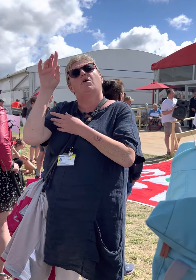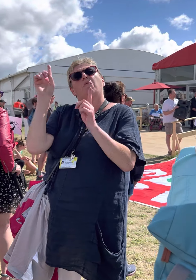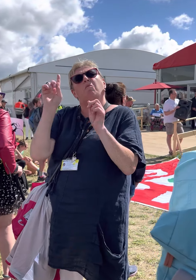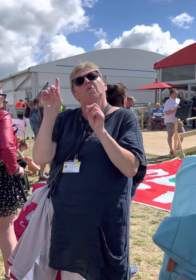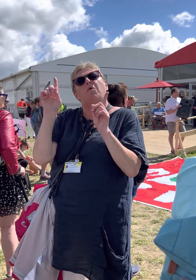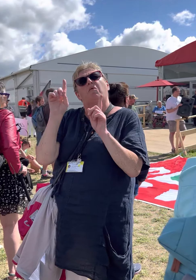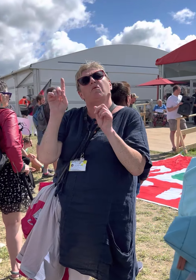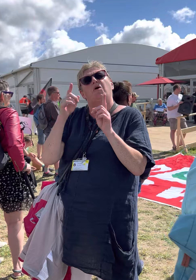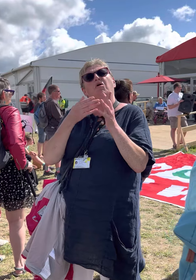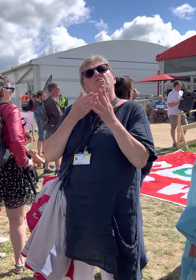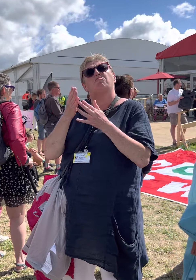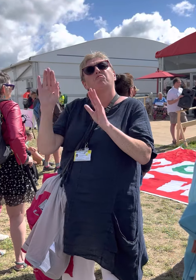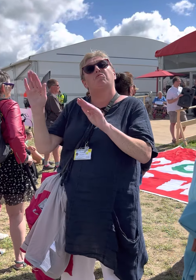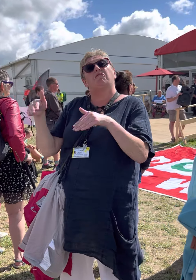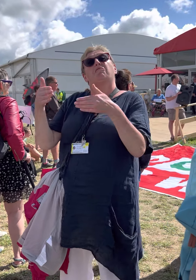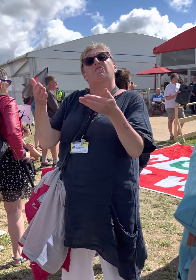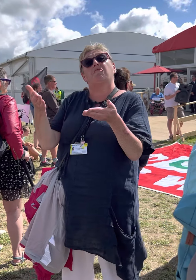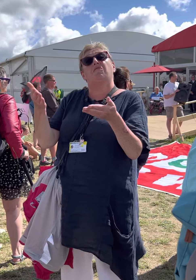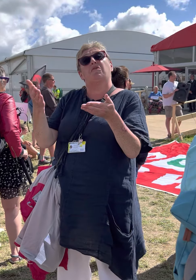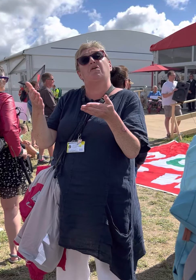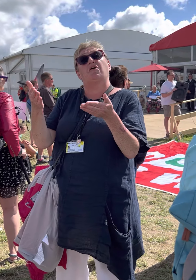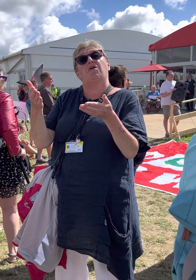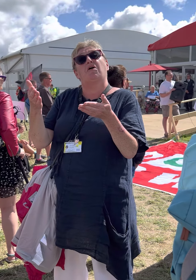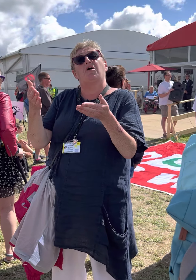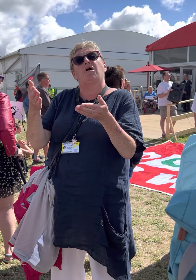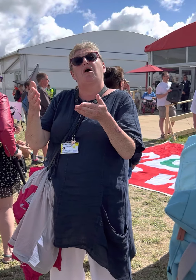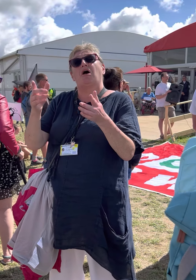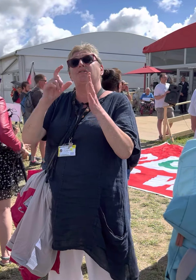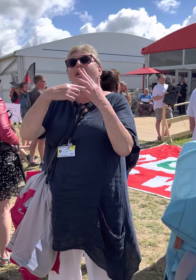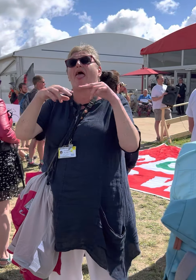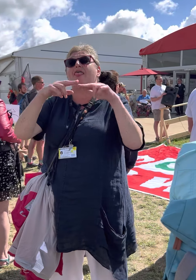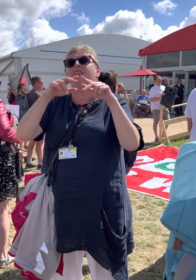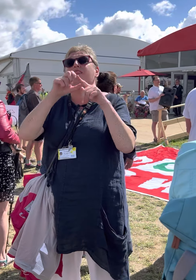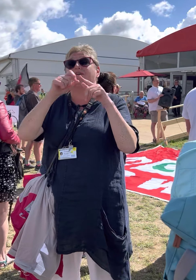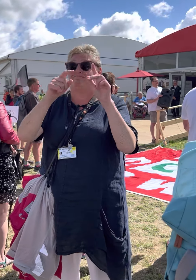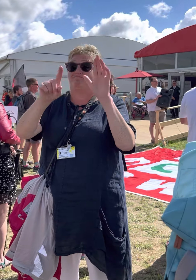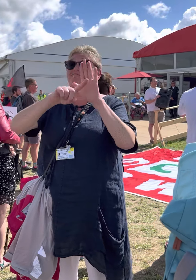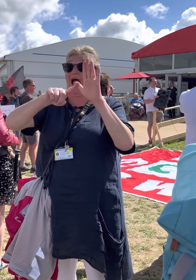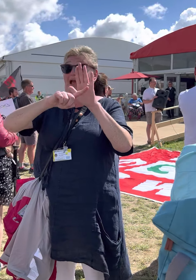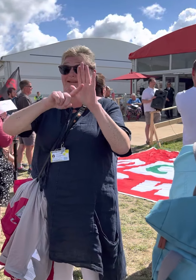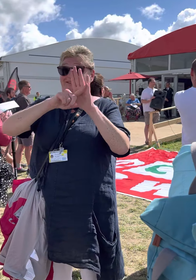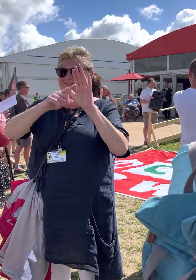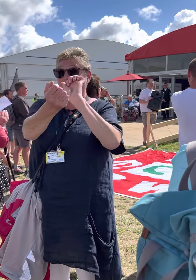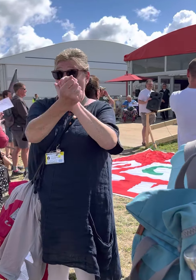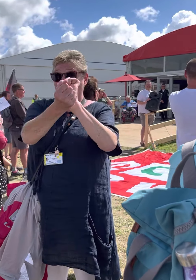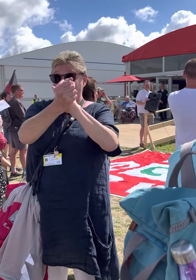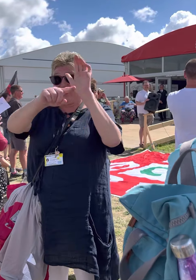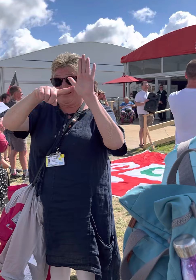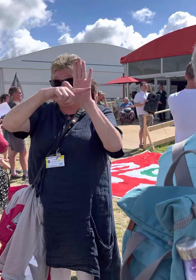hynny yw trwy cyflwyno deddf eiddo i Cymru.